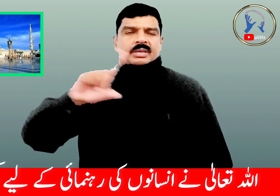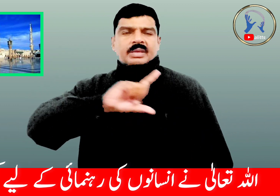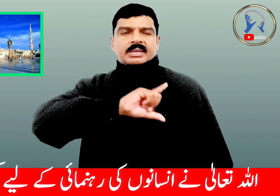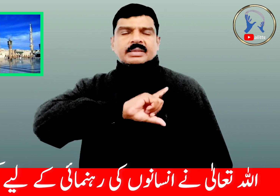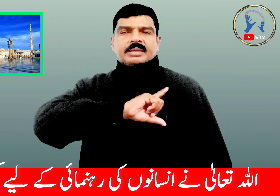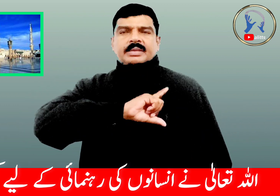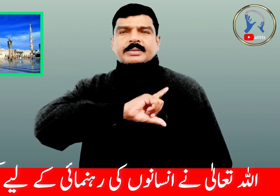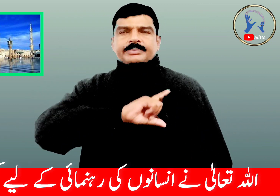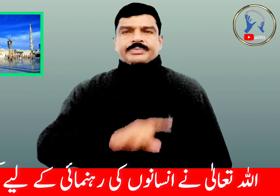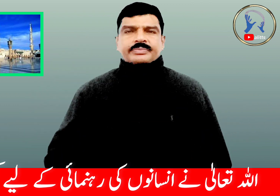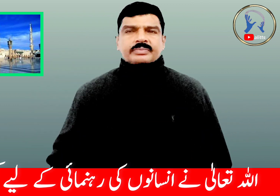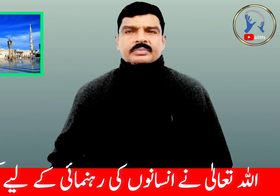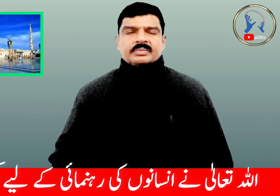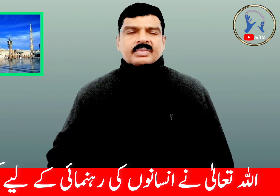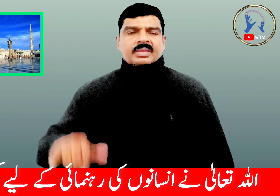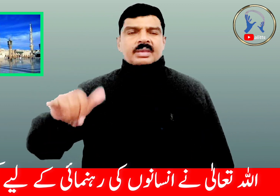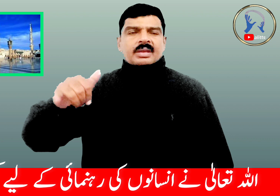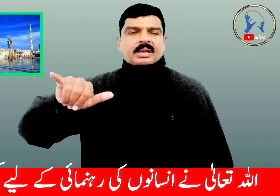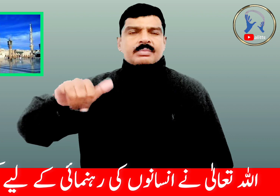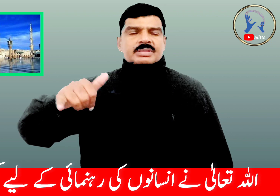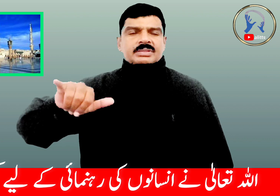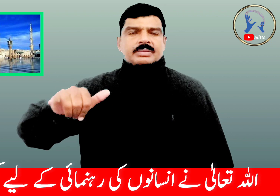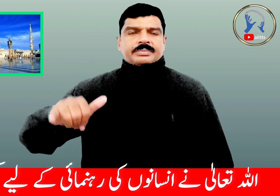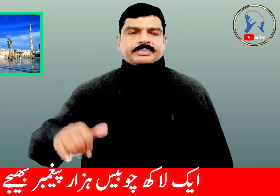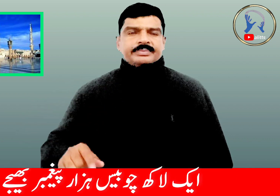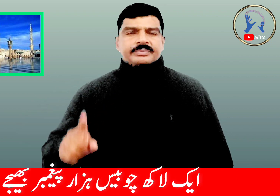کے لیے کم از کم